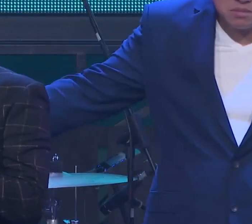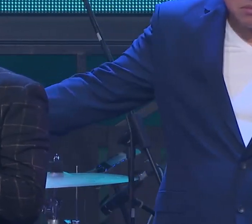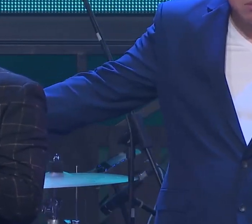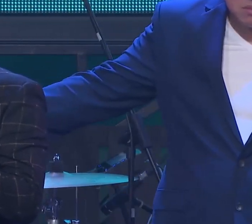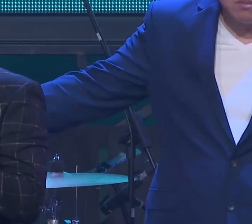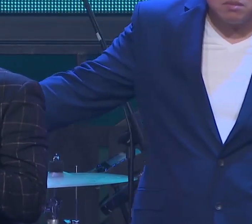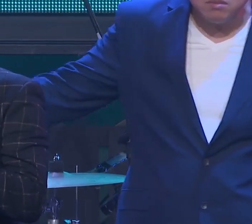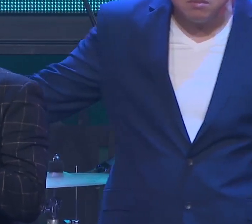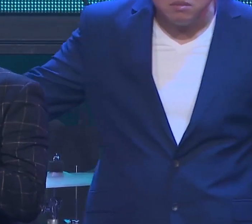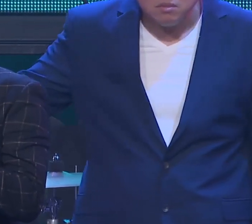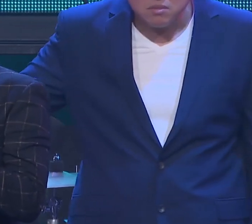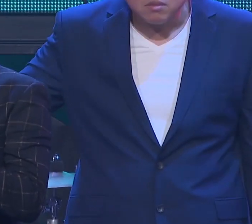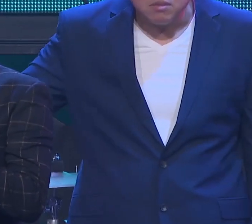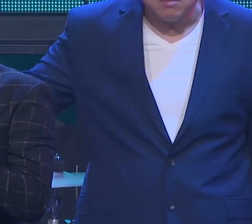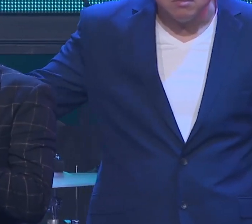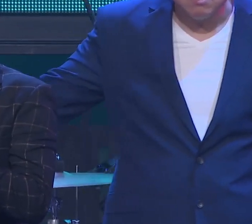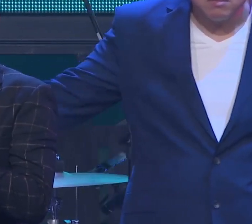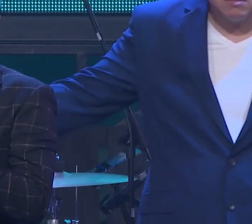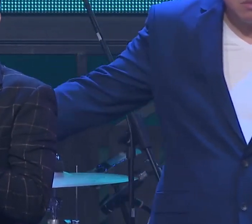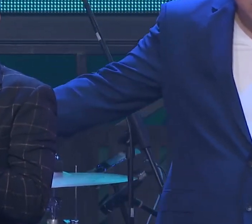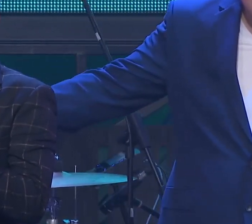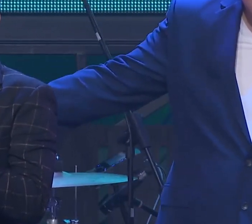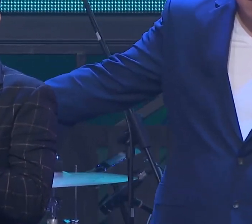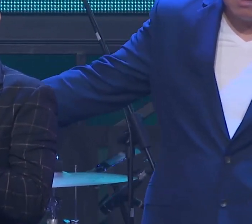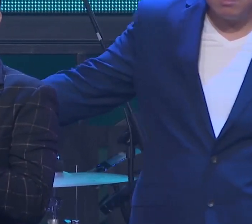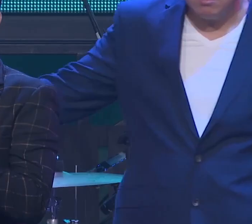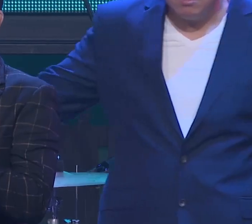atas bangsa kami Tuhan. Mari Tuhan,